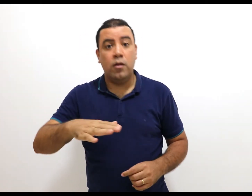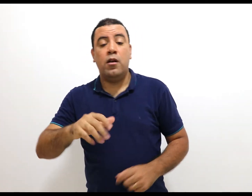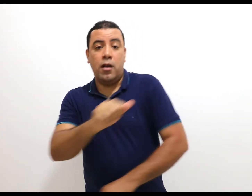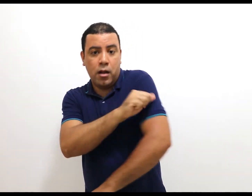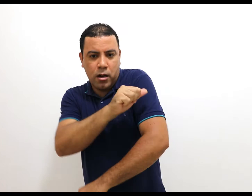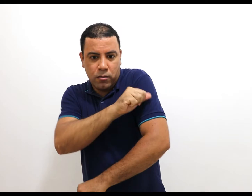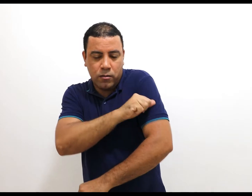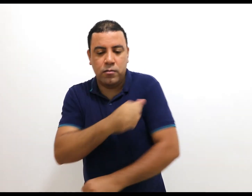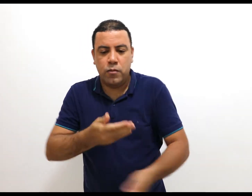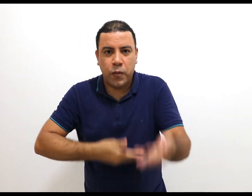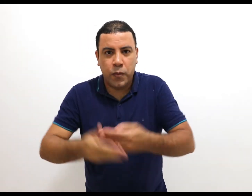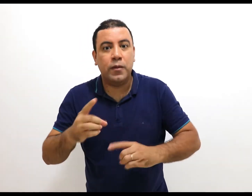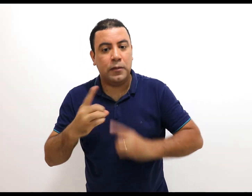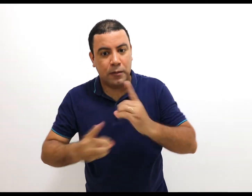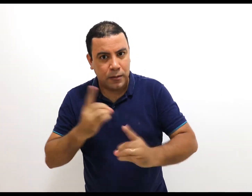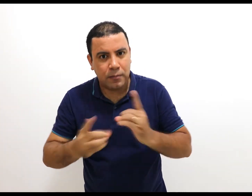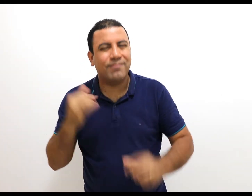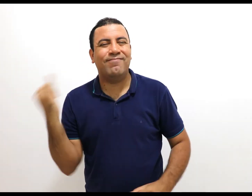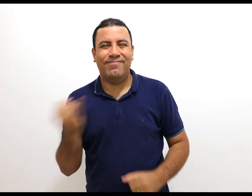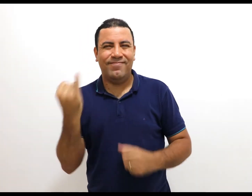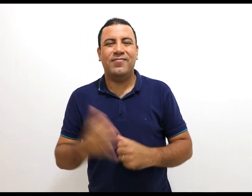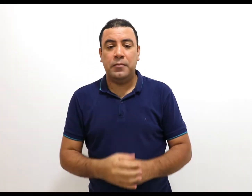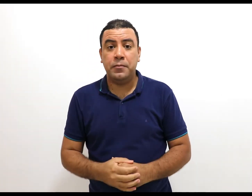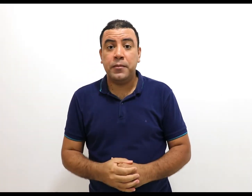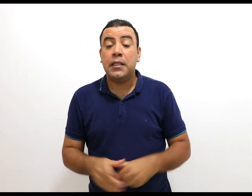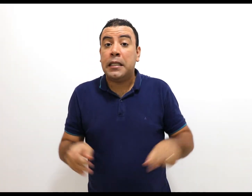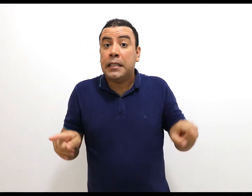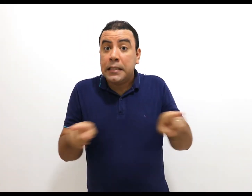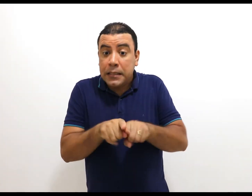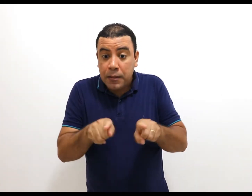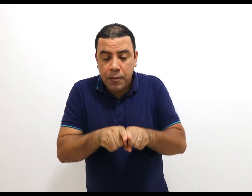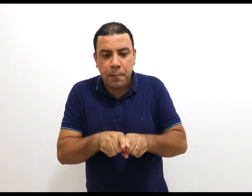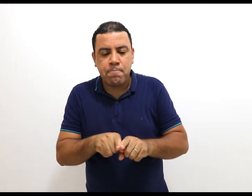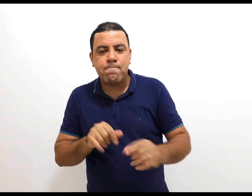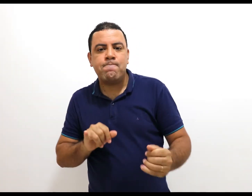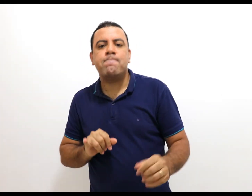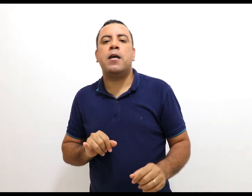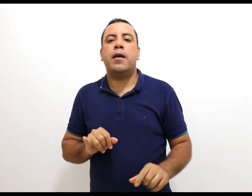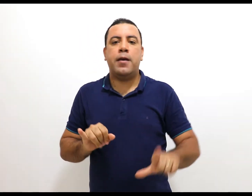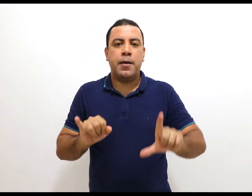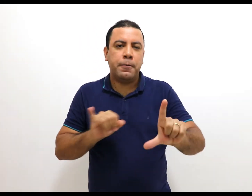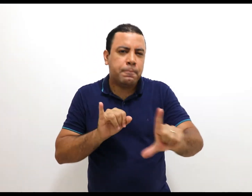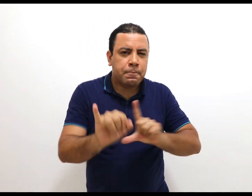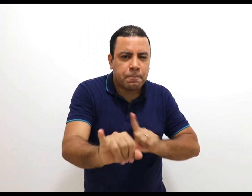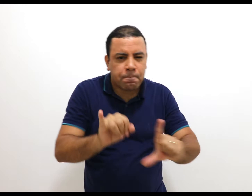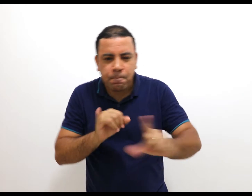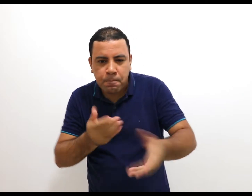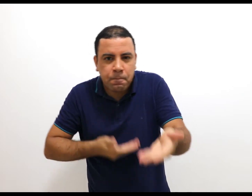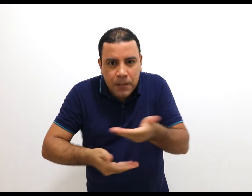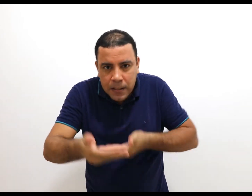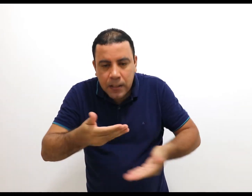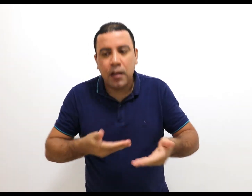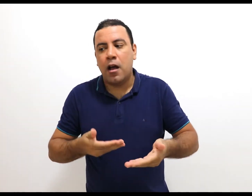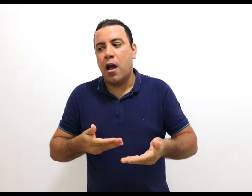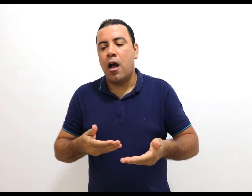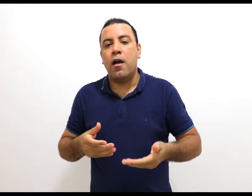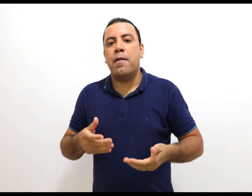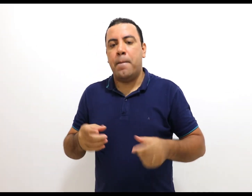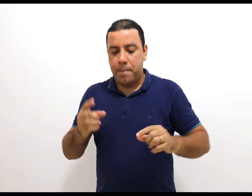nessa interface, o material didático pode ser um elemento para consulta, desafios e estímulo